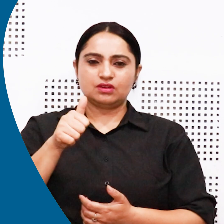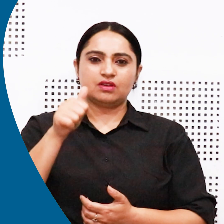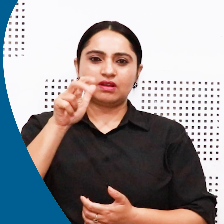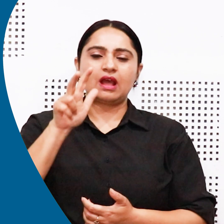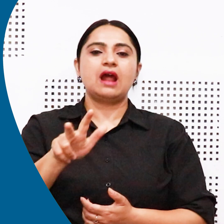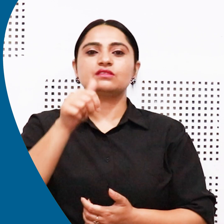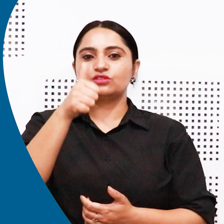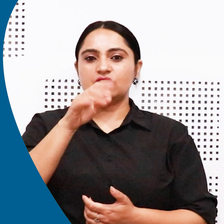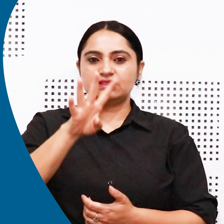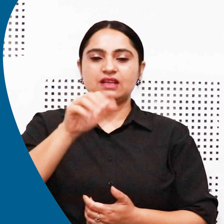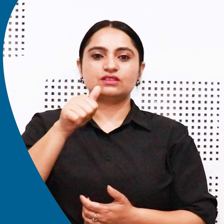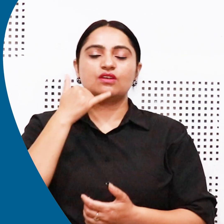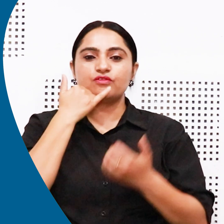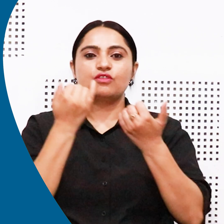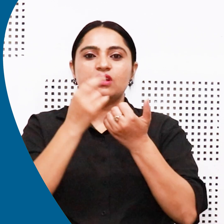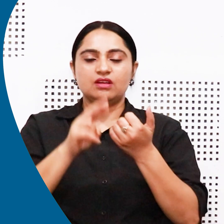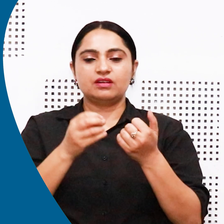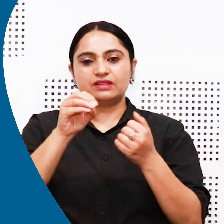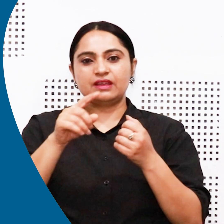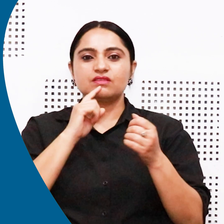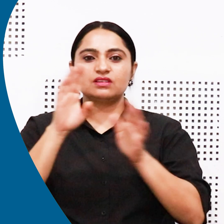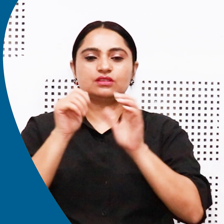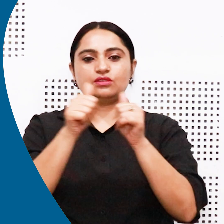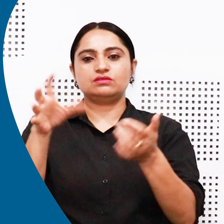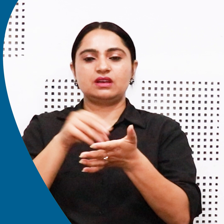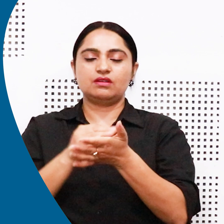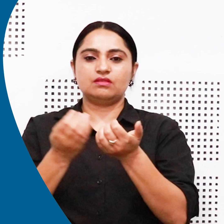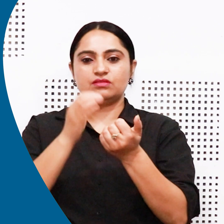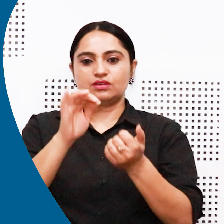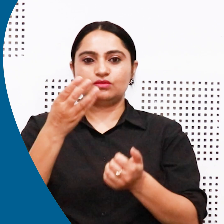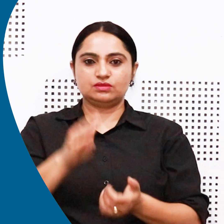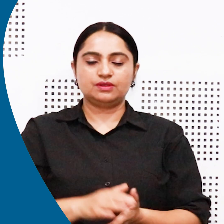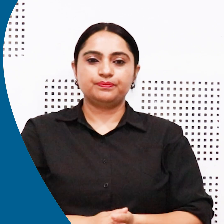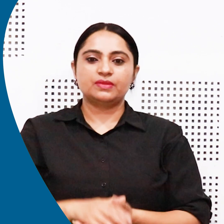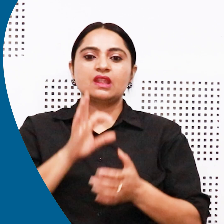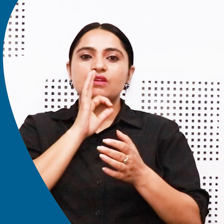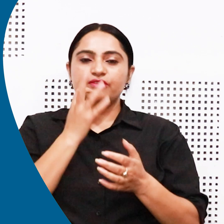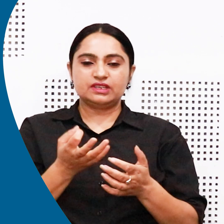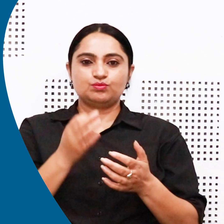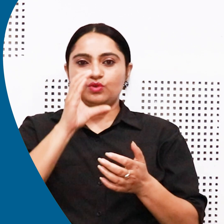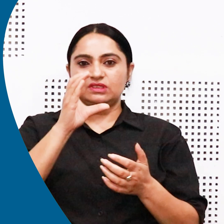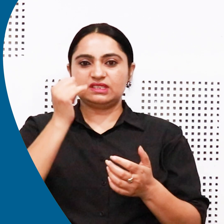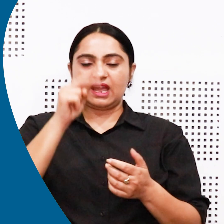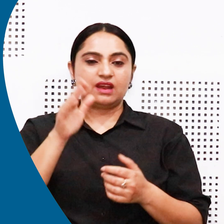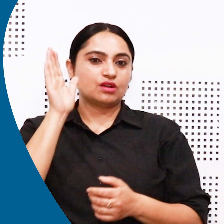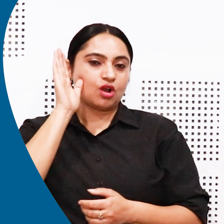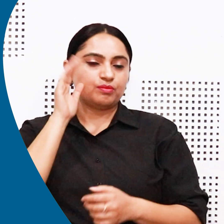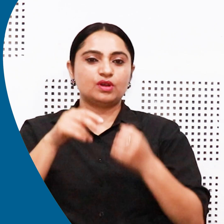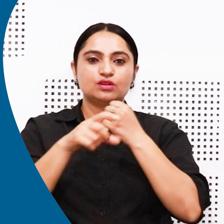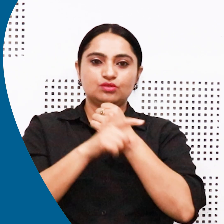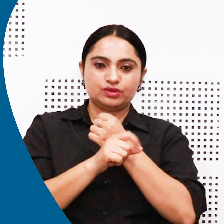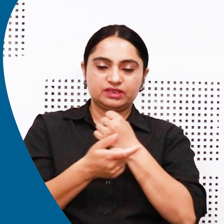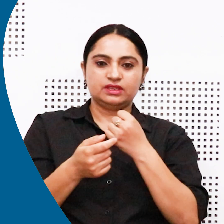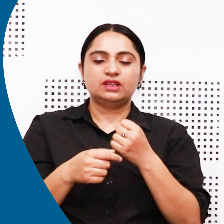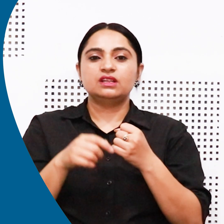0152686646 मा फोन गरेर दिइएको निर्देशन अनुसार रेकर्ड गराउन सक्नुहुनेछ। फेसबुक पेज CIN खबर, ट्विटर